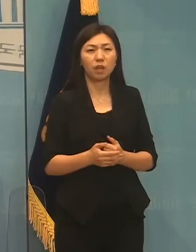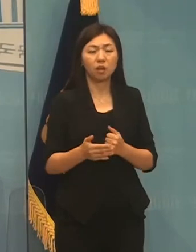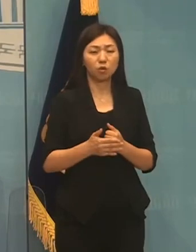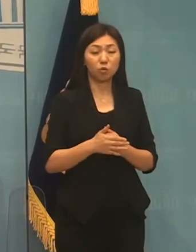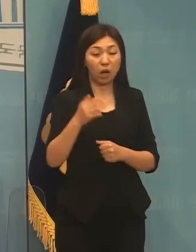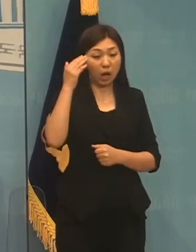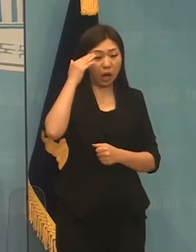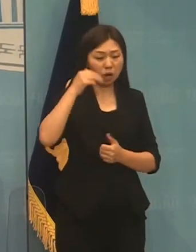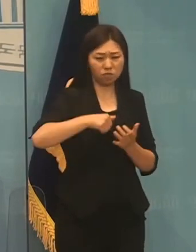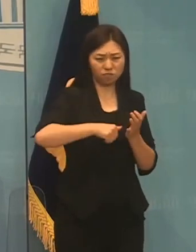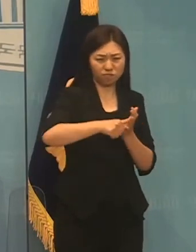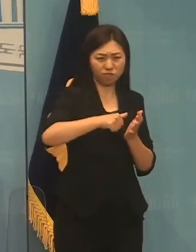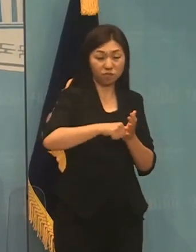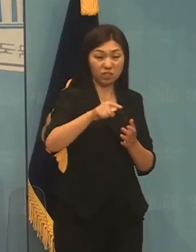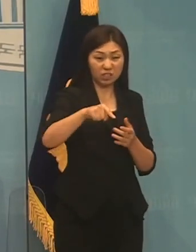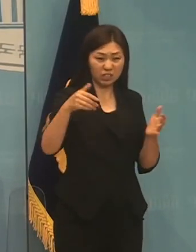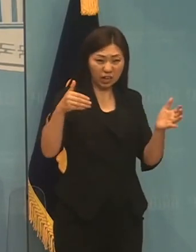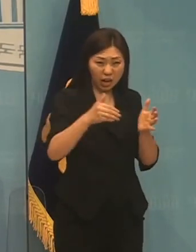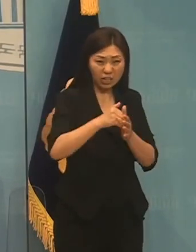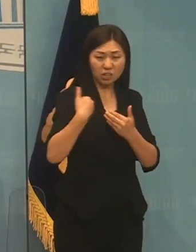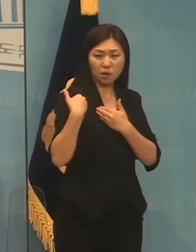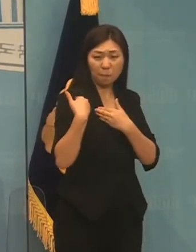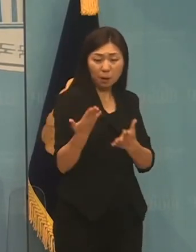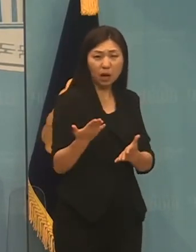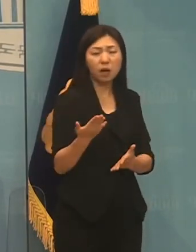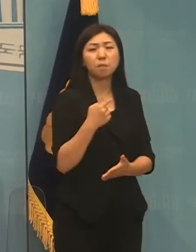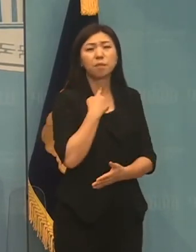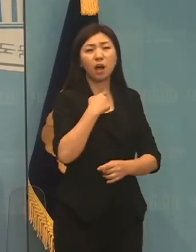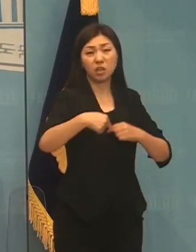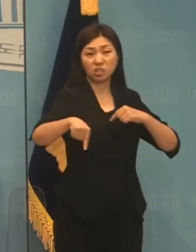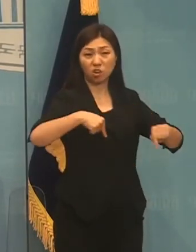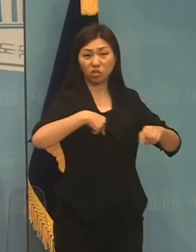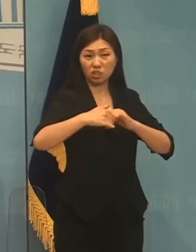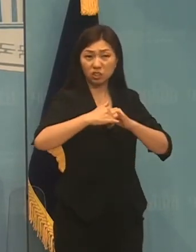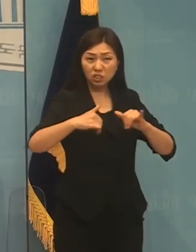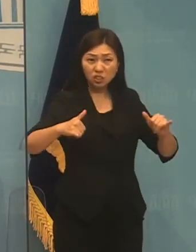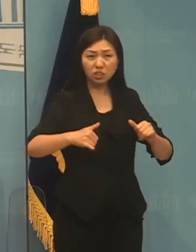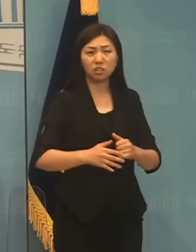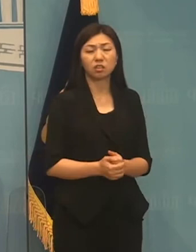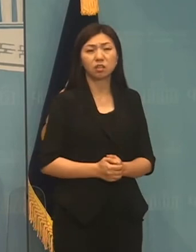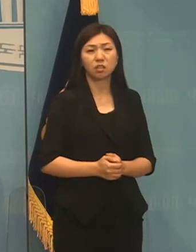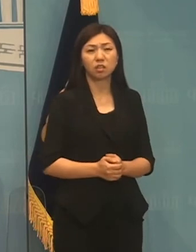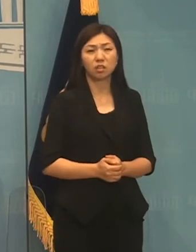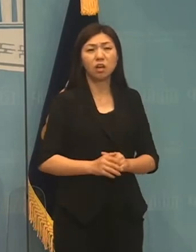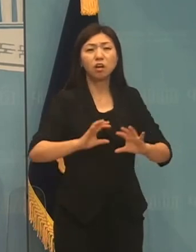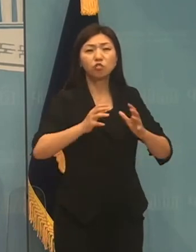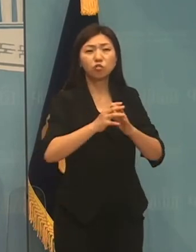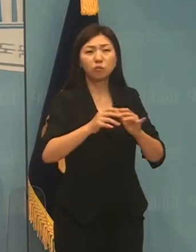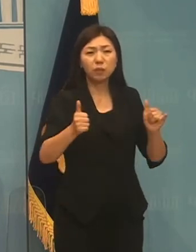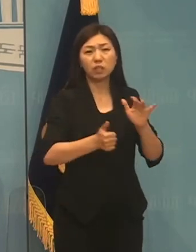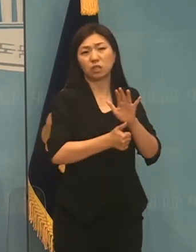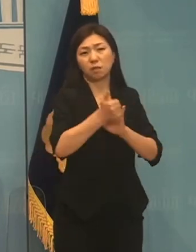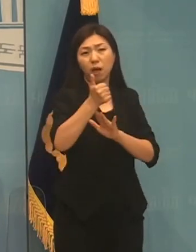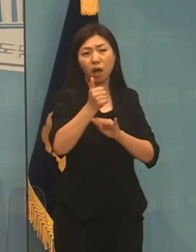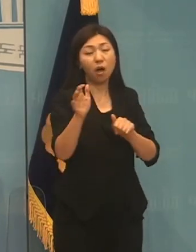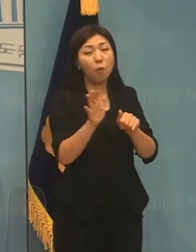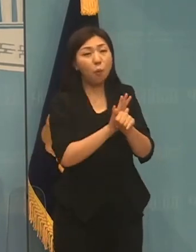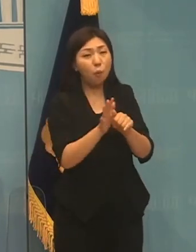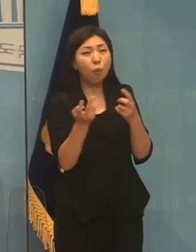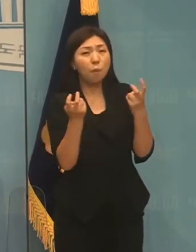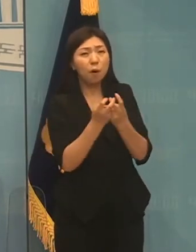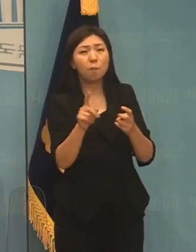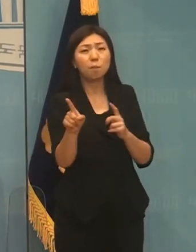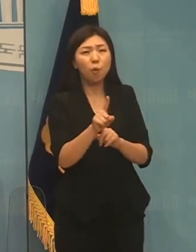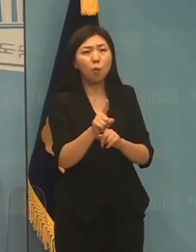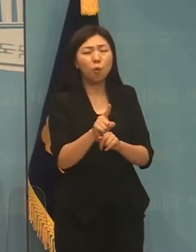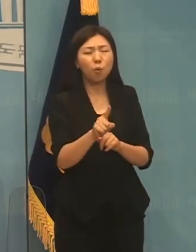수수방관한 정치인들이 어떻게 자부심과 희망을 잃어버린 국민을 책임질 수 있을지 통탄하며 웃지 않을 수